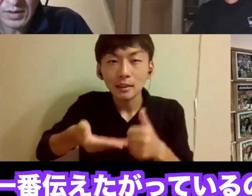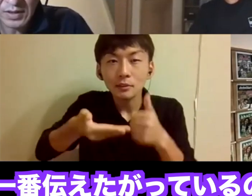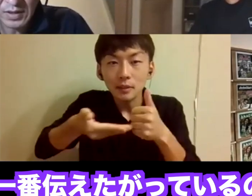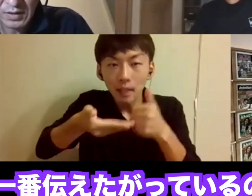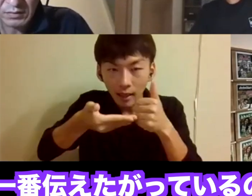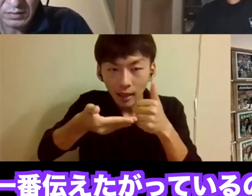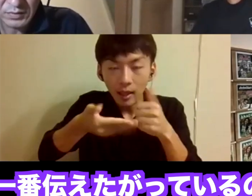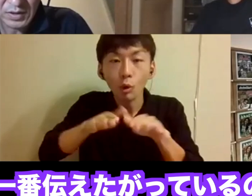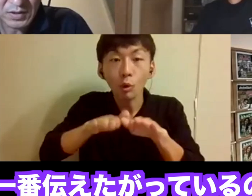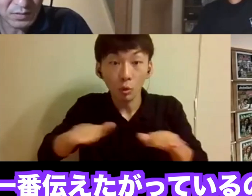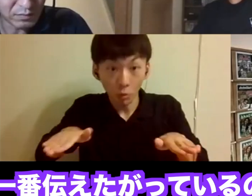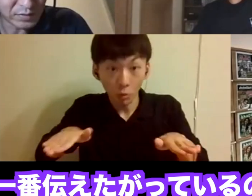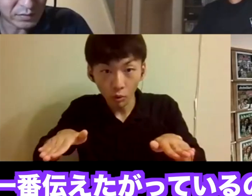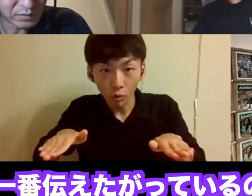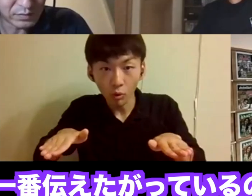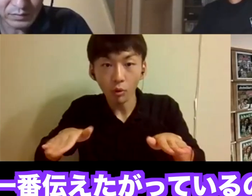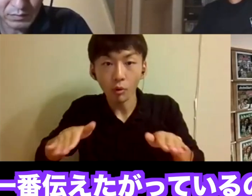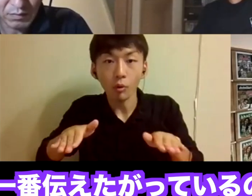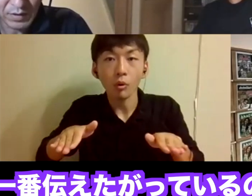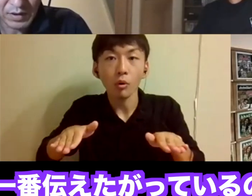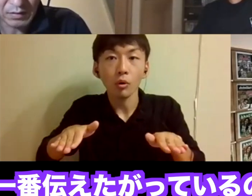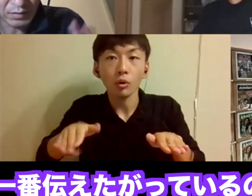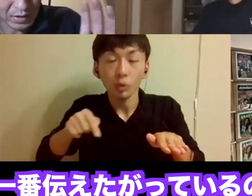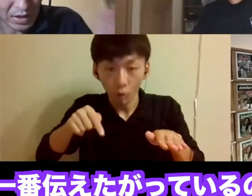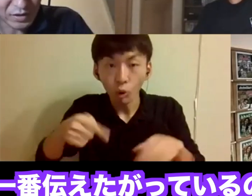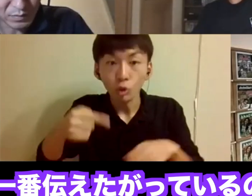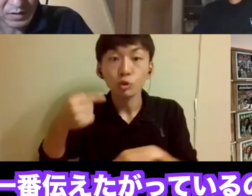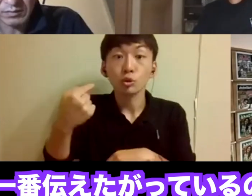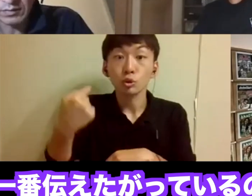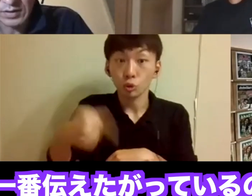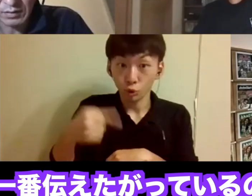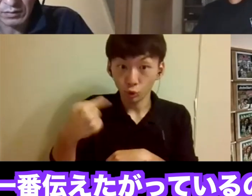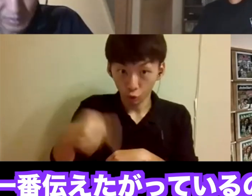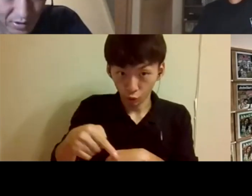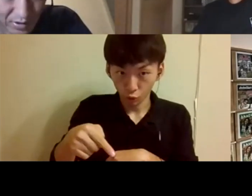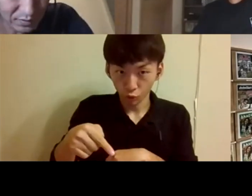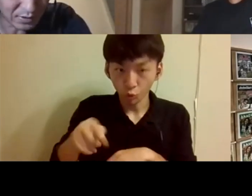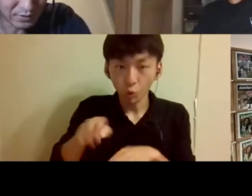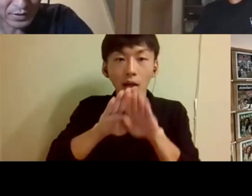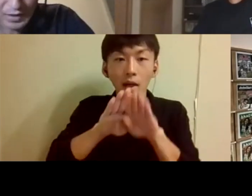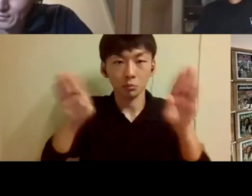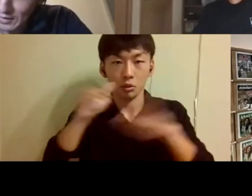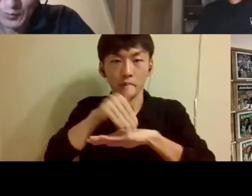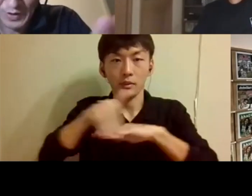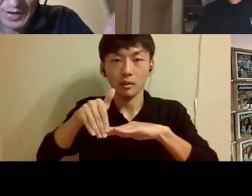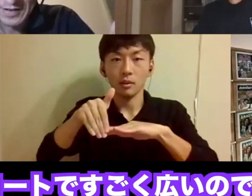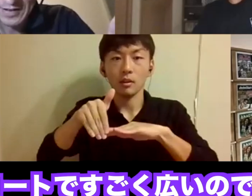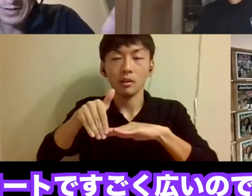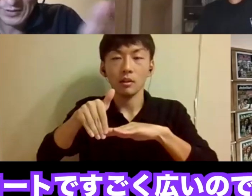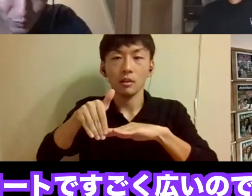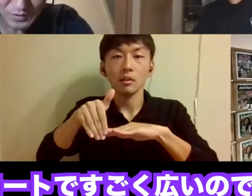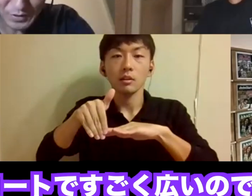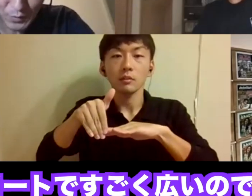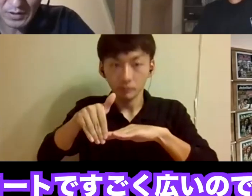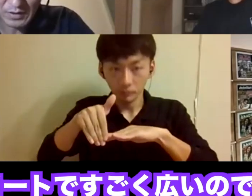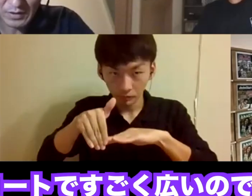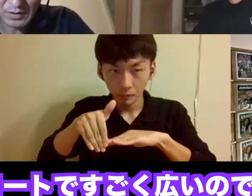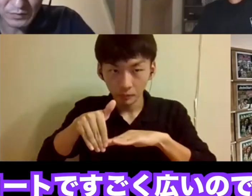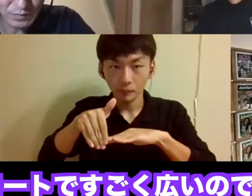子供たちのスクールをこれから始めてくるんですけどいかんせんいかんせん店かすごく広いフルコート